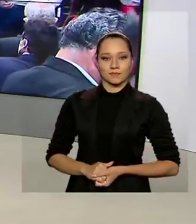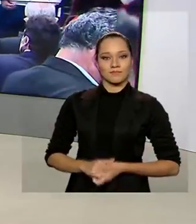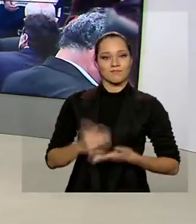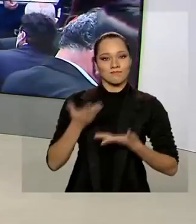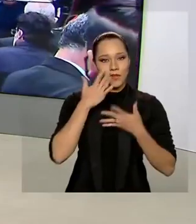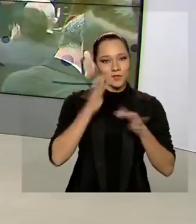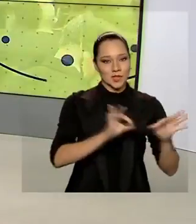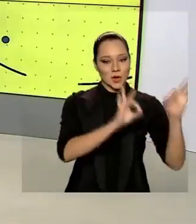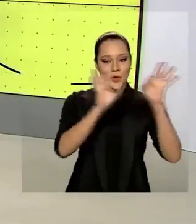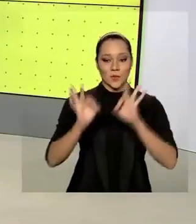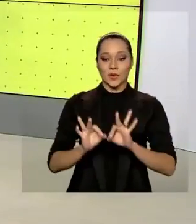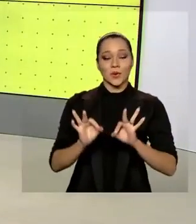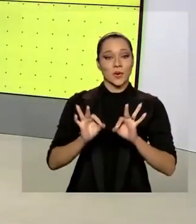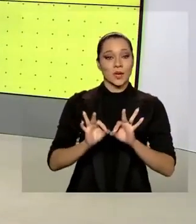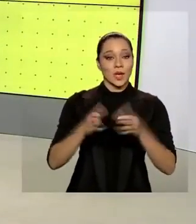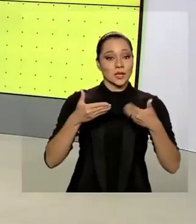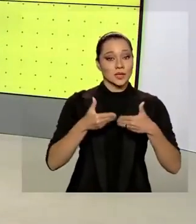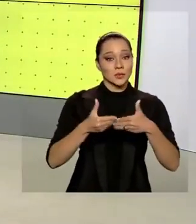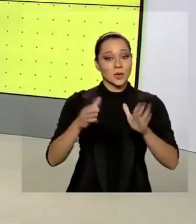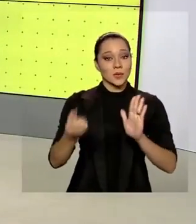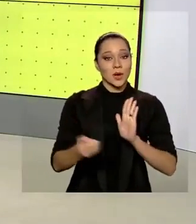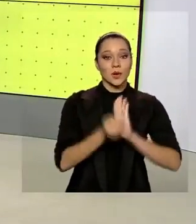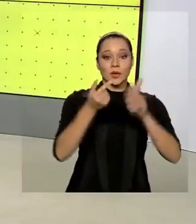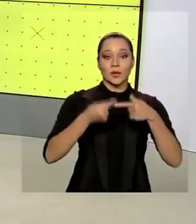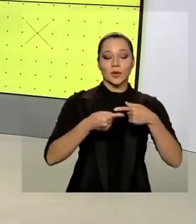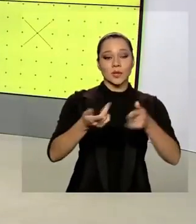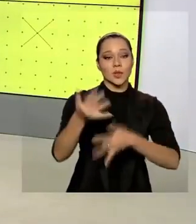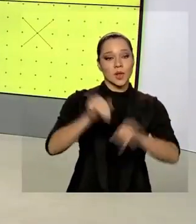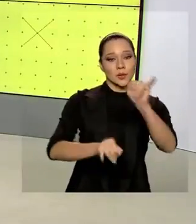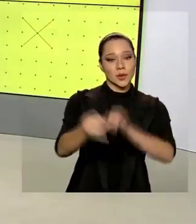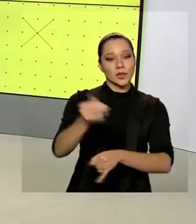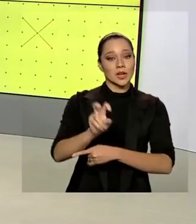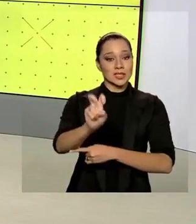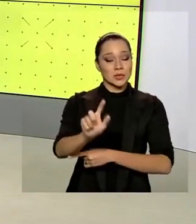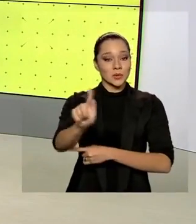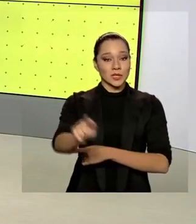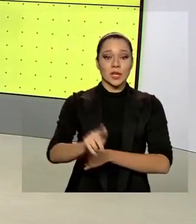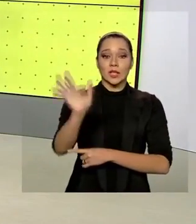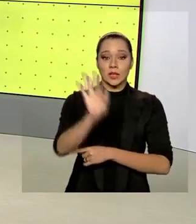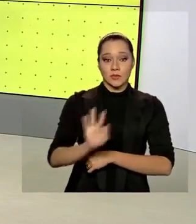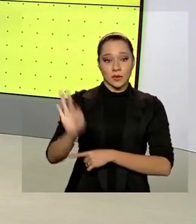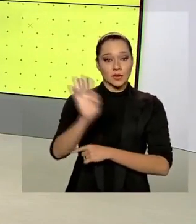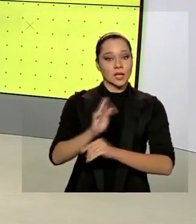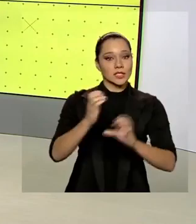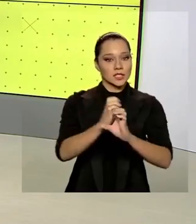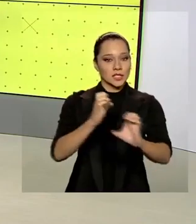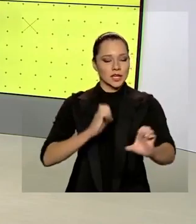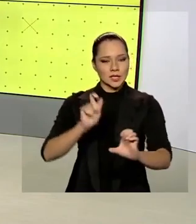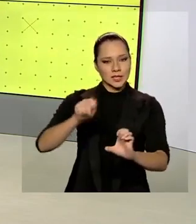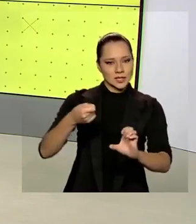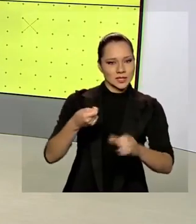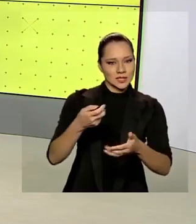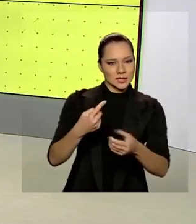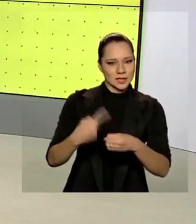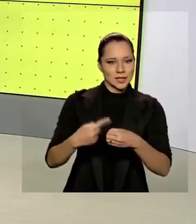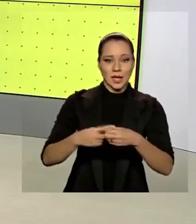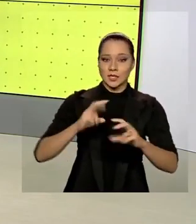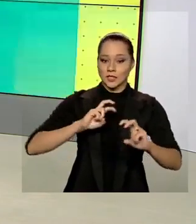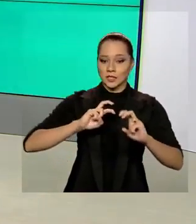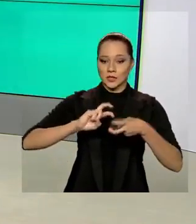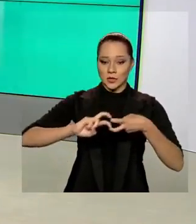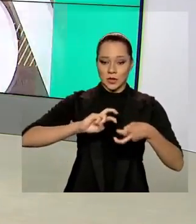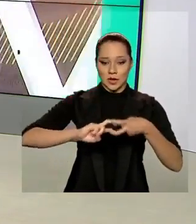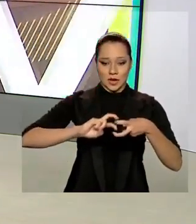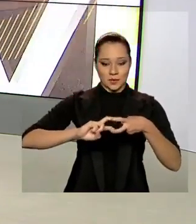Você acompanhou a cerimônia que marcou a inauguração do Laboratório 5G da Faculdade de Engenharia de Sorocaba, Facens. O presidente